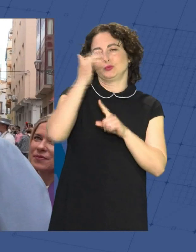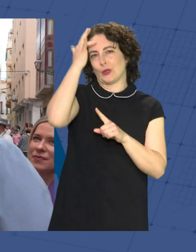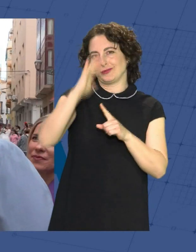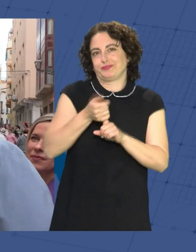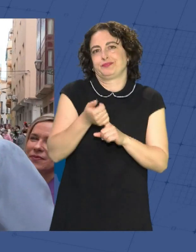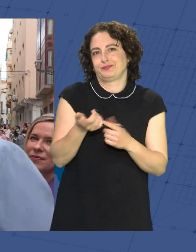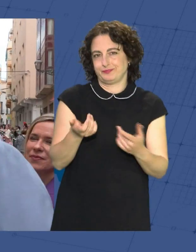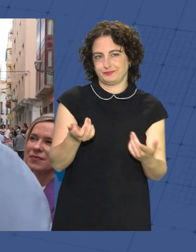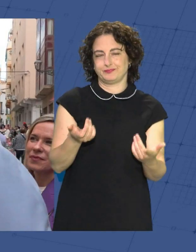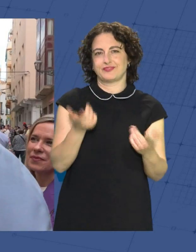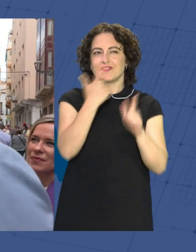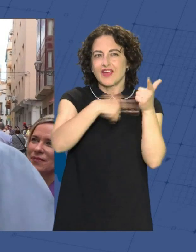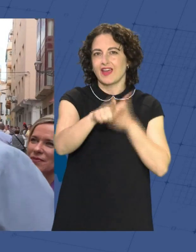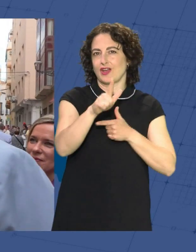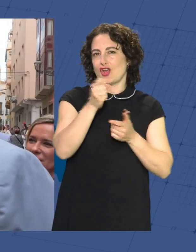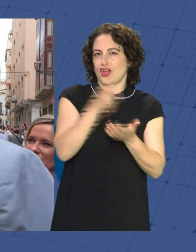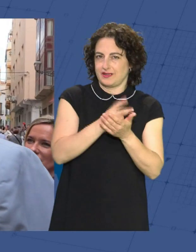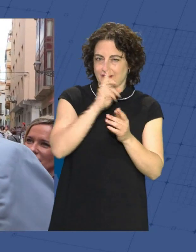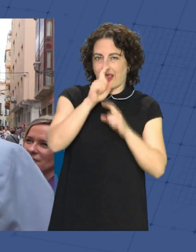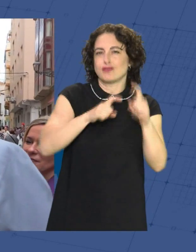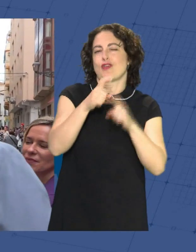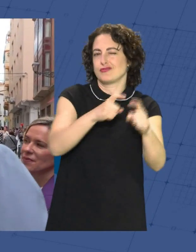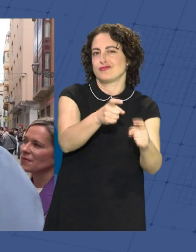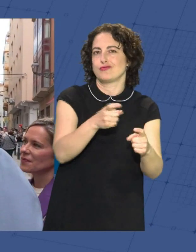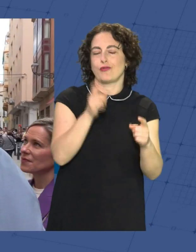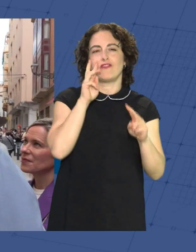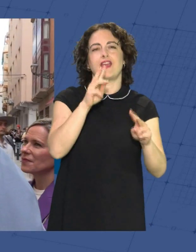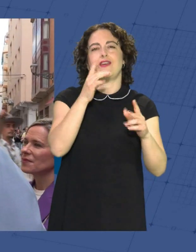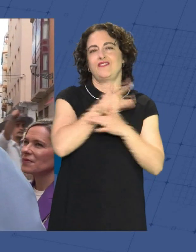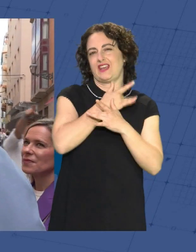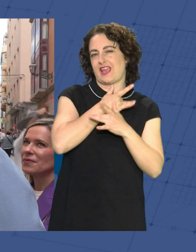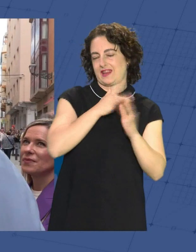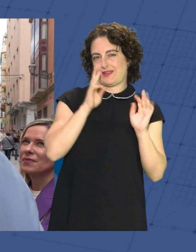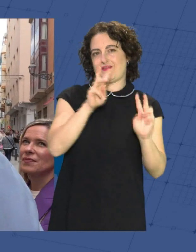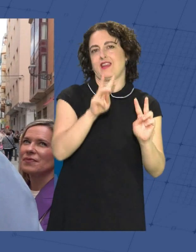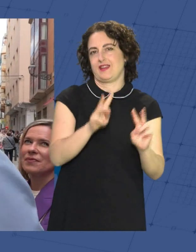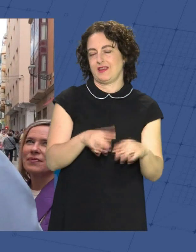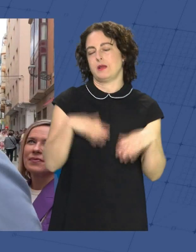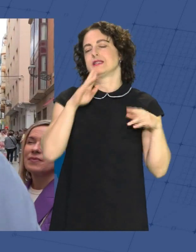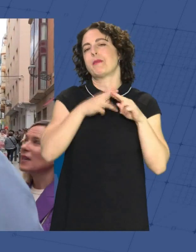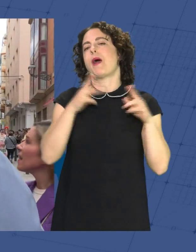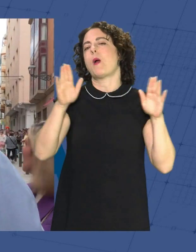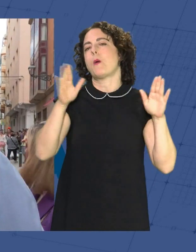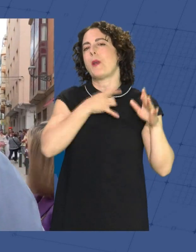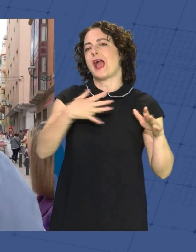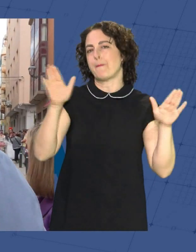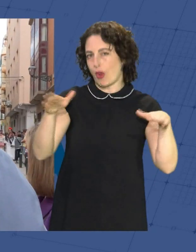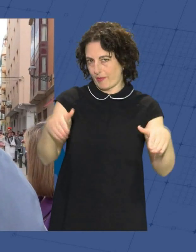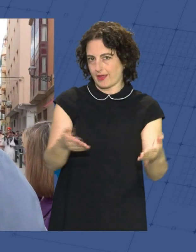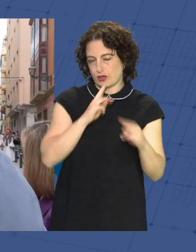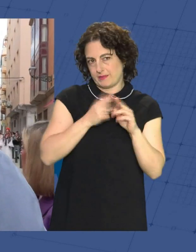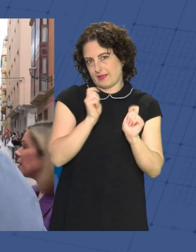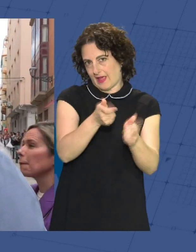viajar un año más para ver a la Blanca Paloma y encontrarnos con la Virgen y, por supuesto, como bien decía María del Mar,